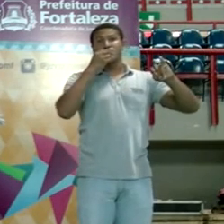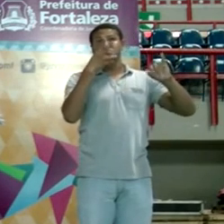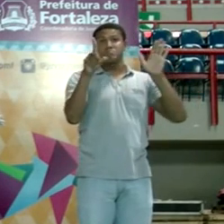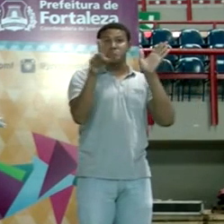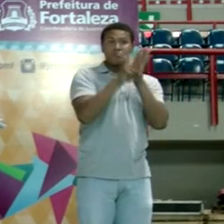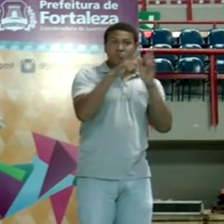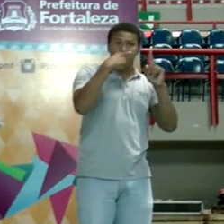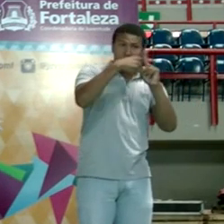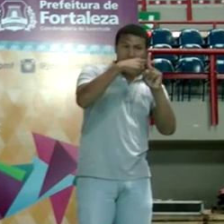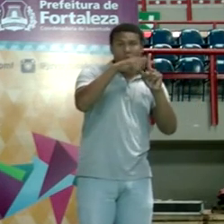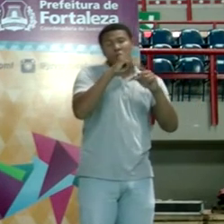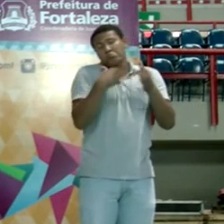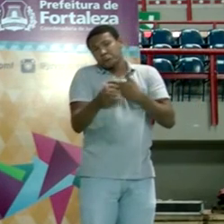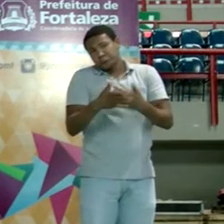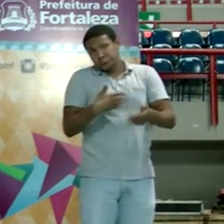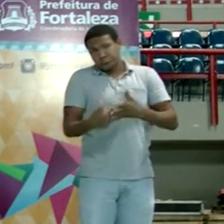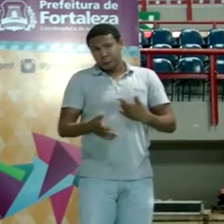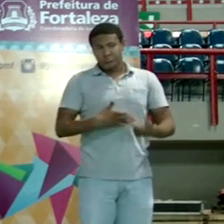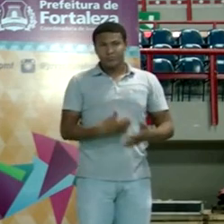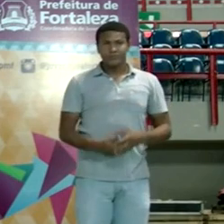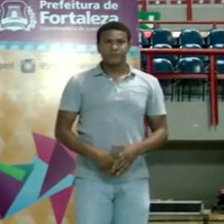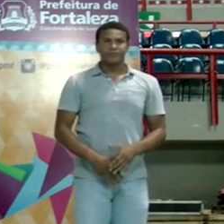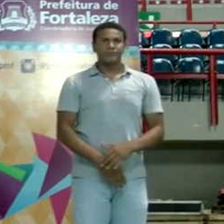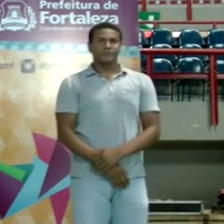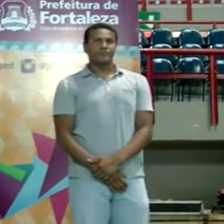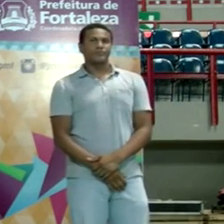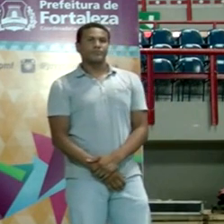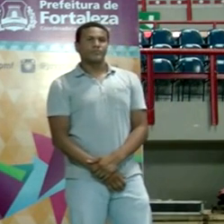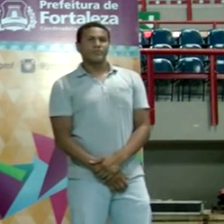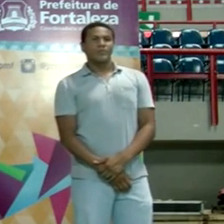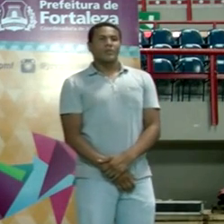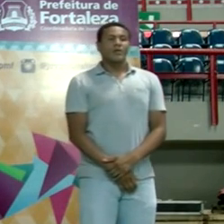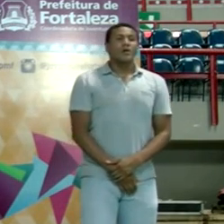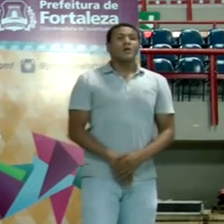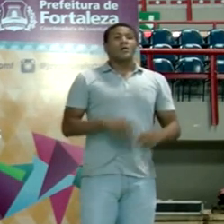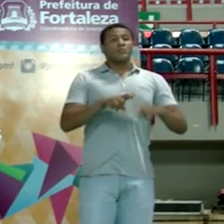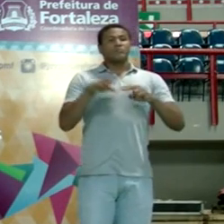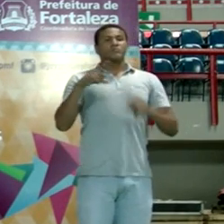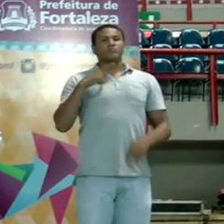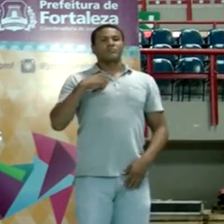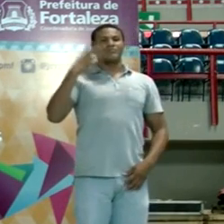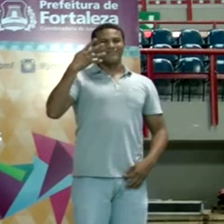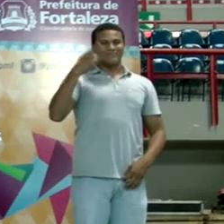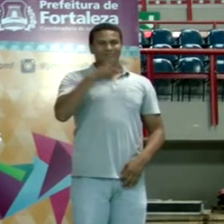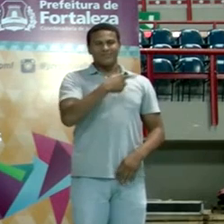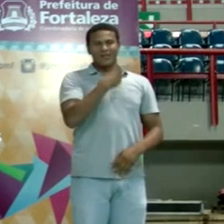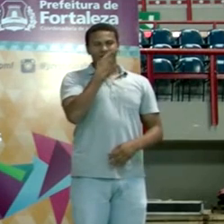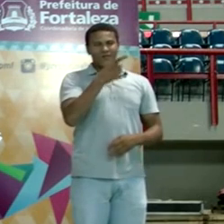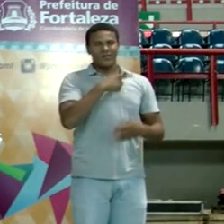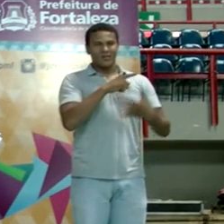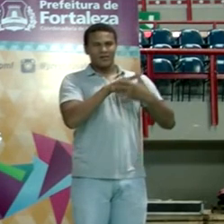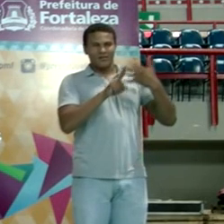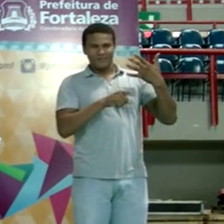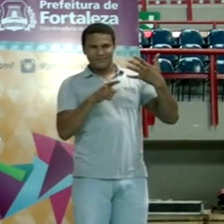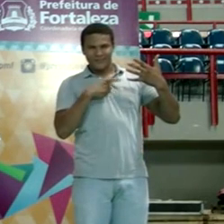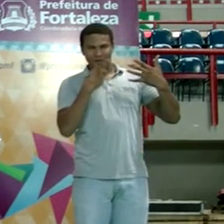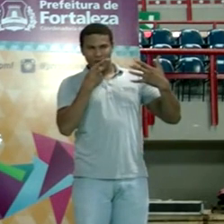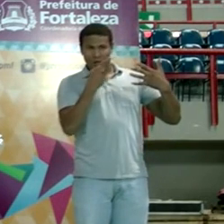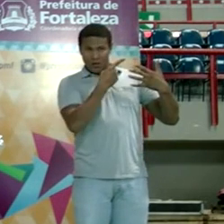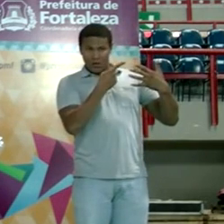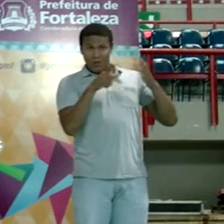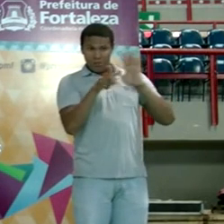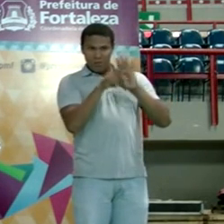ou negativa. Aí quando a gente vê a nossa quarta questão, diz assim: a caricatura soviética ironizando o papel da propaganda